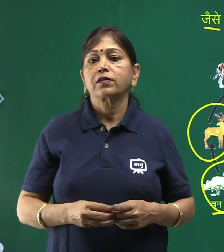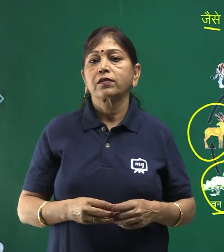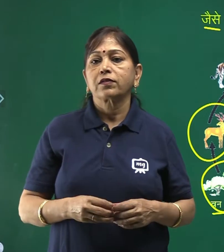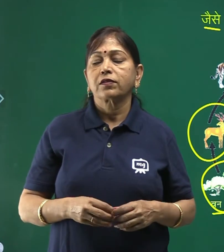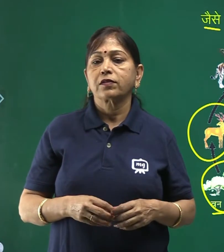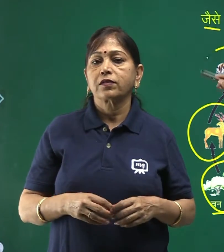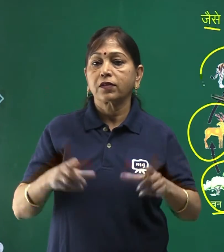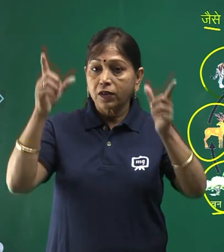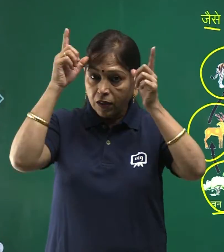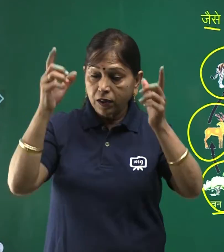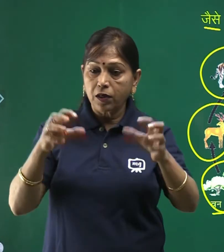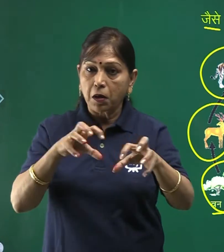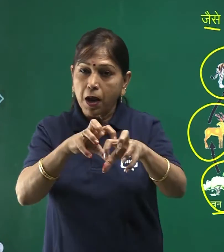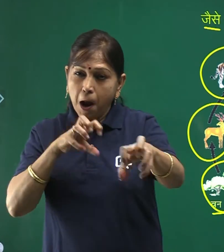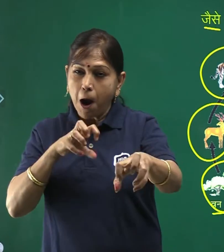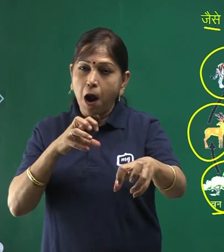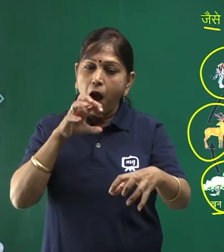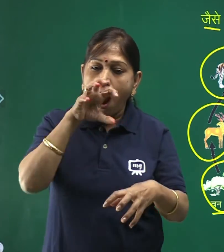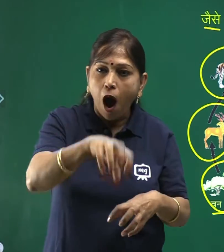हिरण को बाघ खाता है।